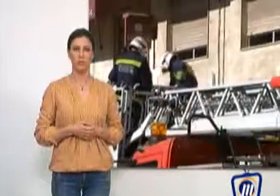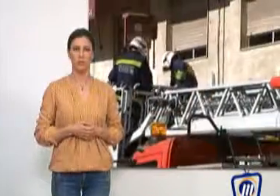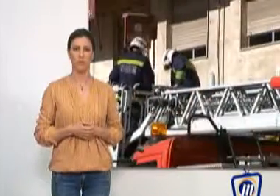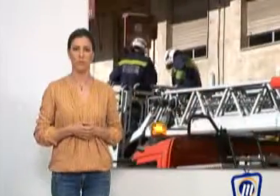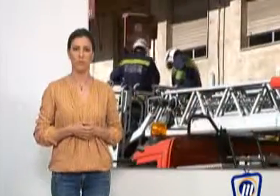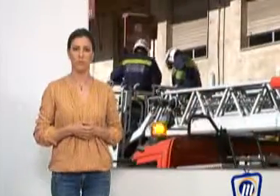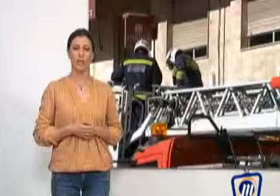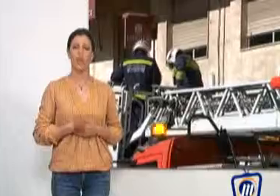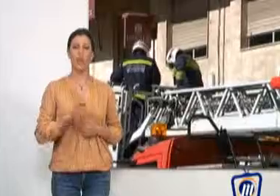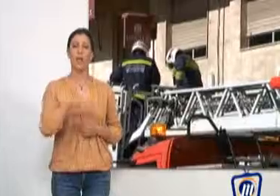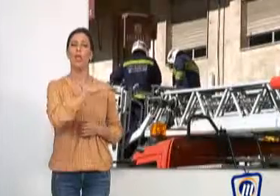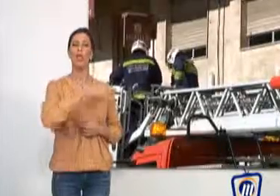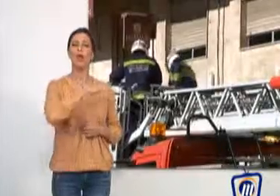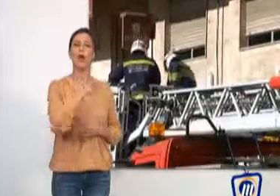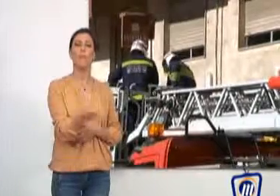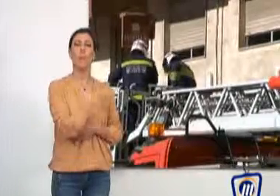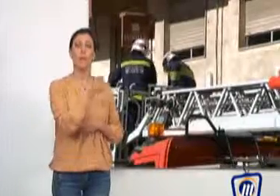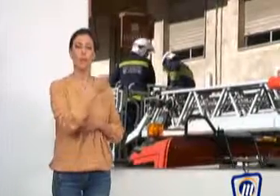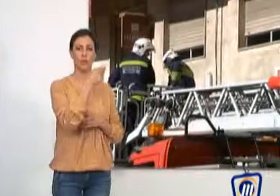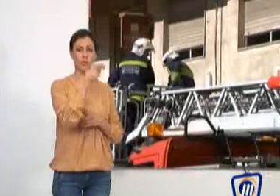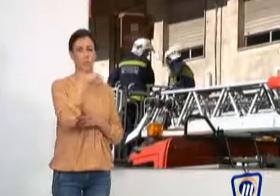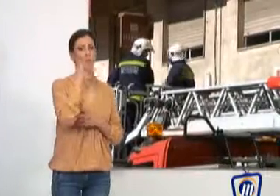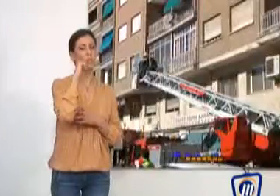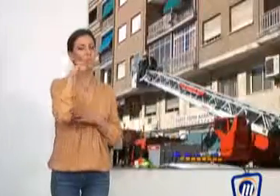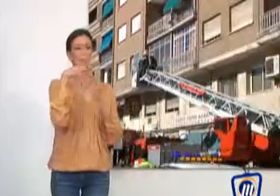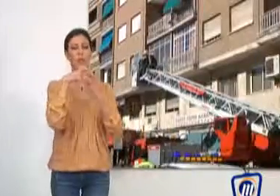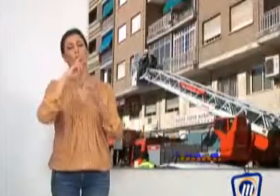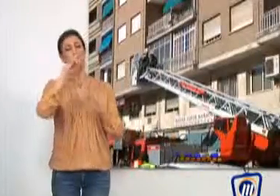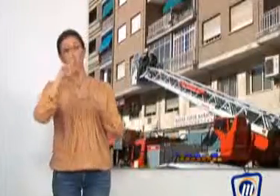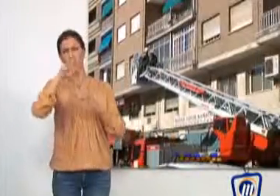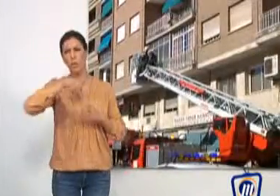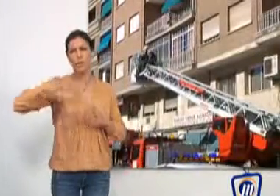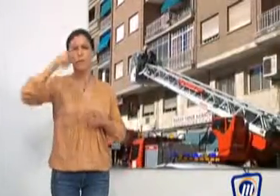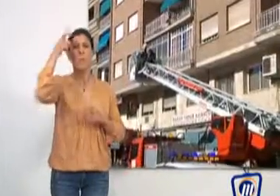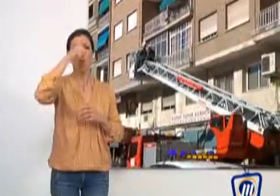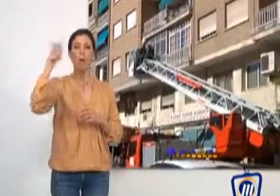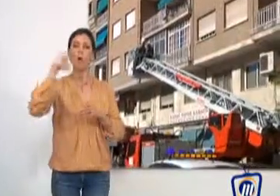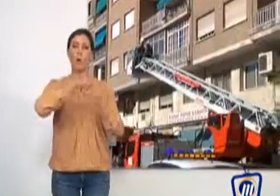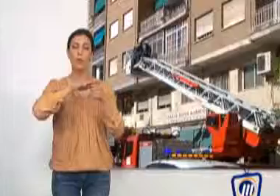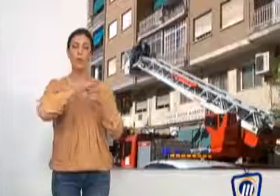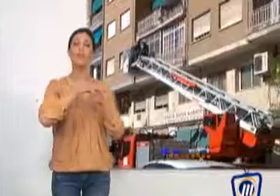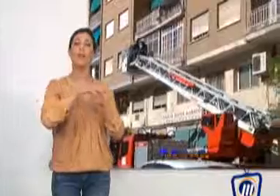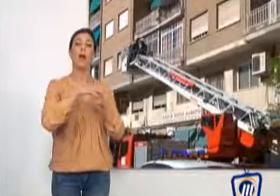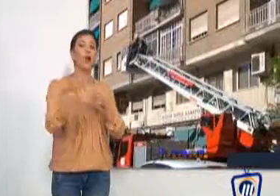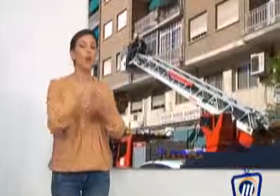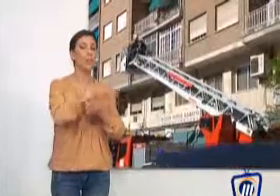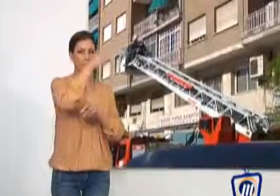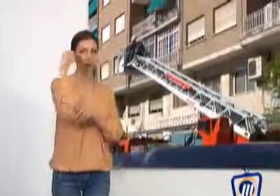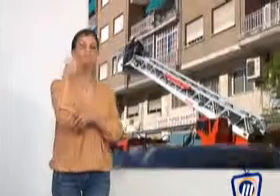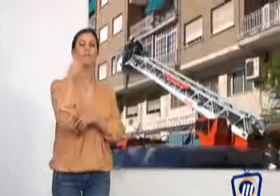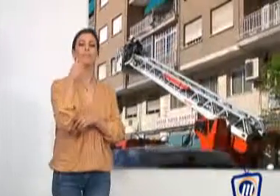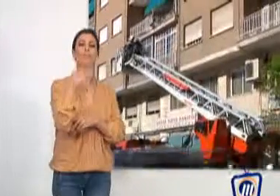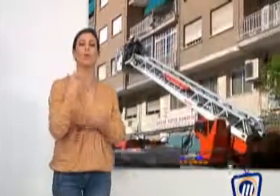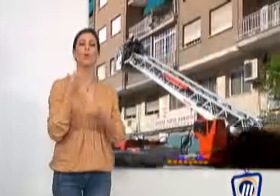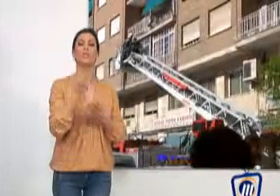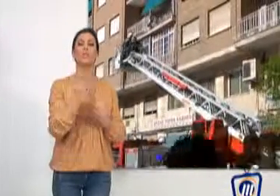el parque de bomberos de granada y motril y de otras localidades de la provincia de granada contarán antes del